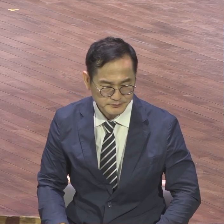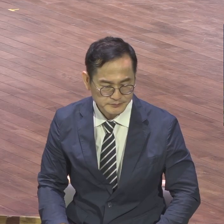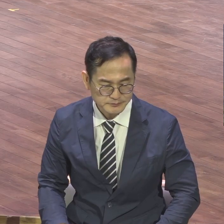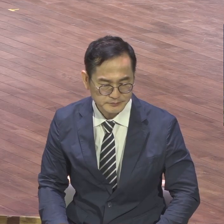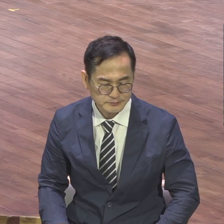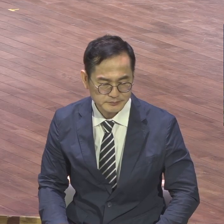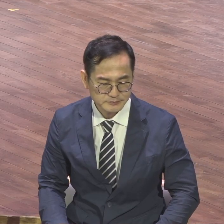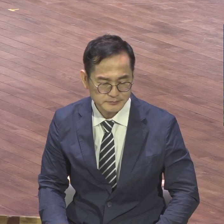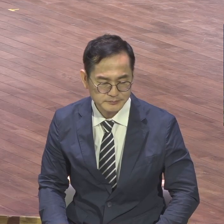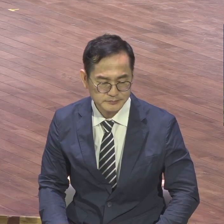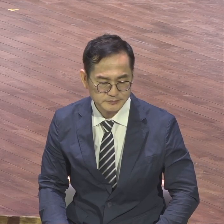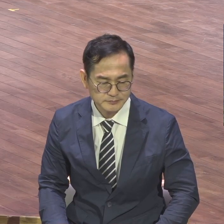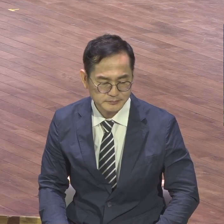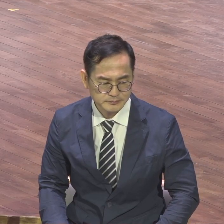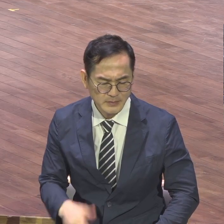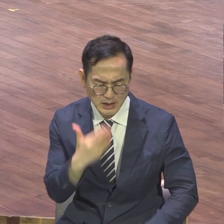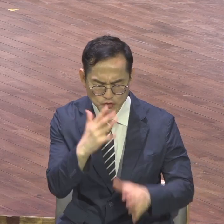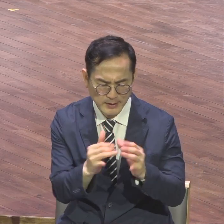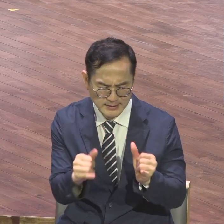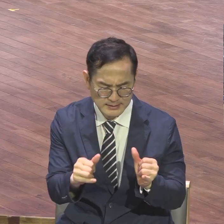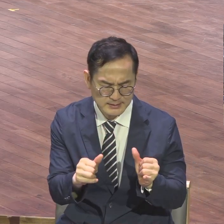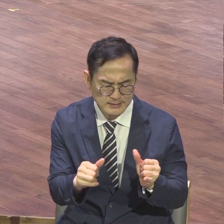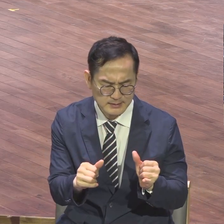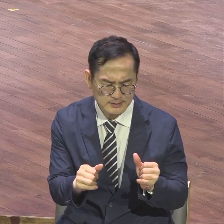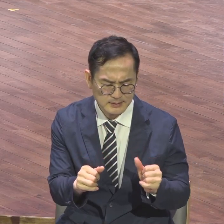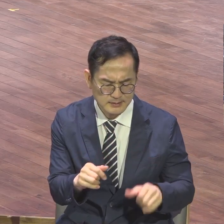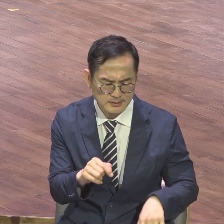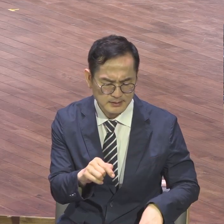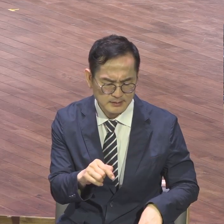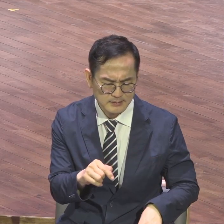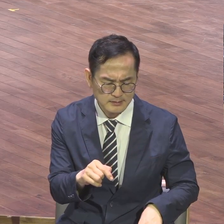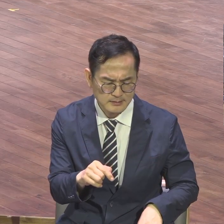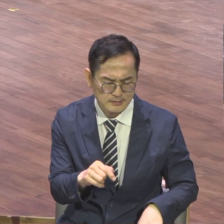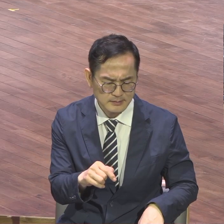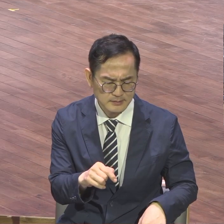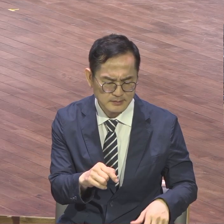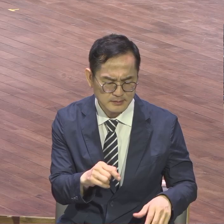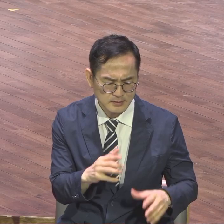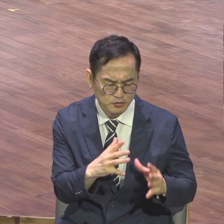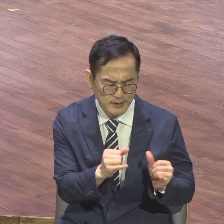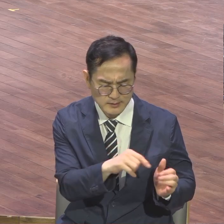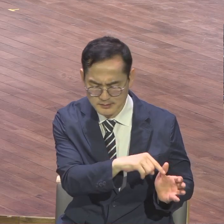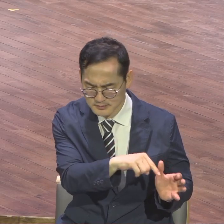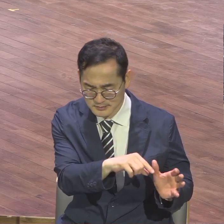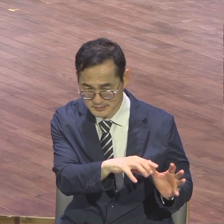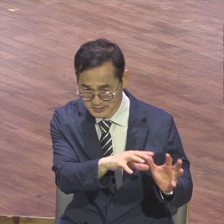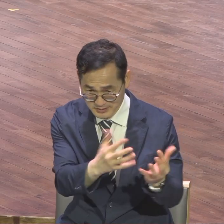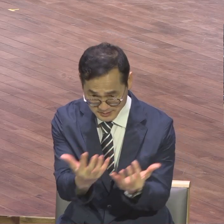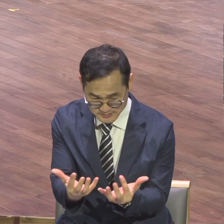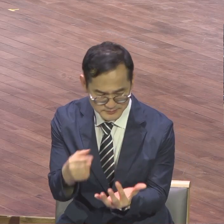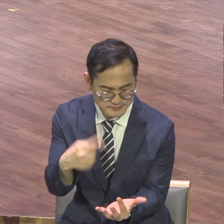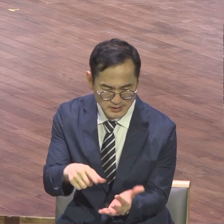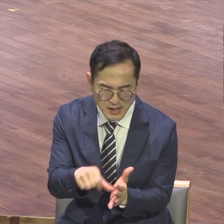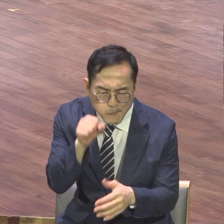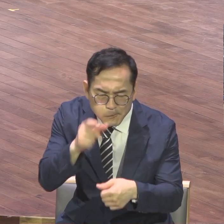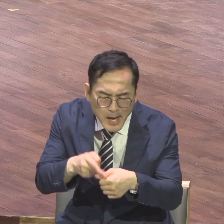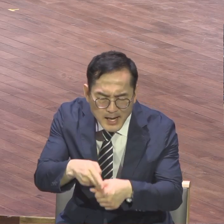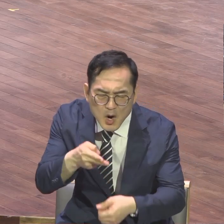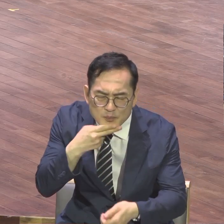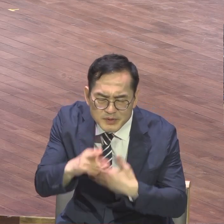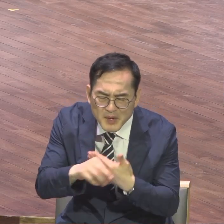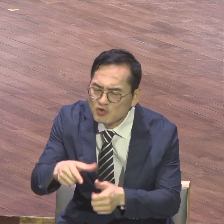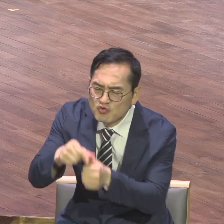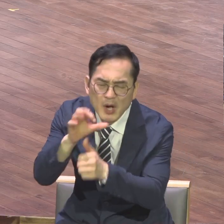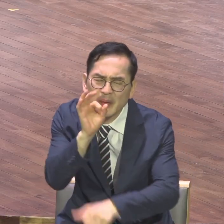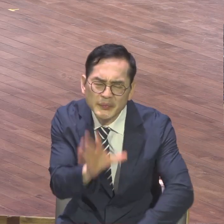1절에서 어떤 사람이 유대로부터 내려와서 형제들을 가르치되 너희가 모세의 율법대로 할례를 받지 않으면 너희 구원을